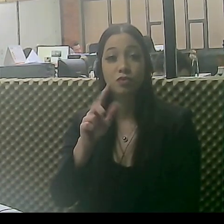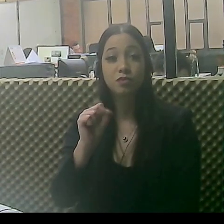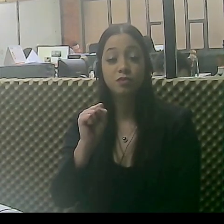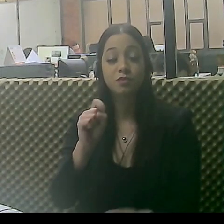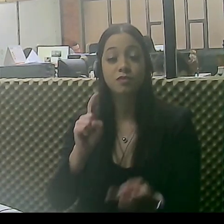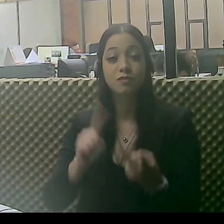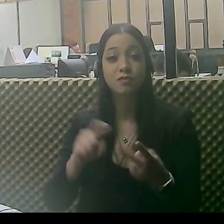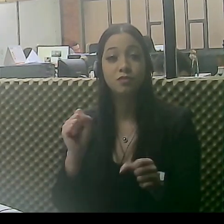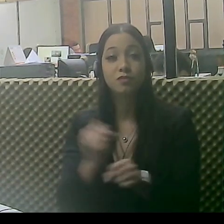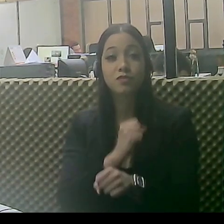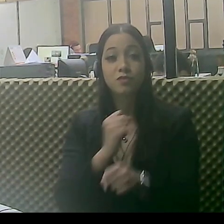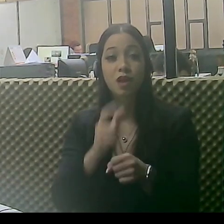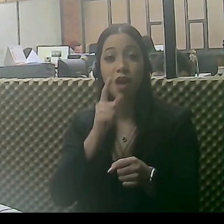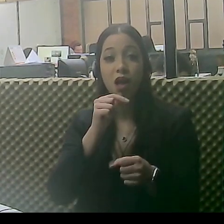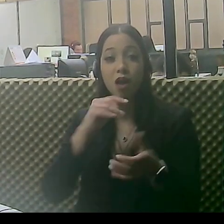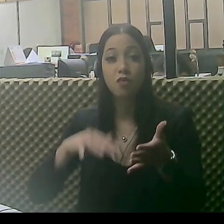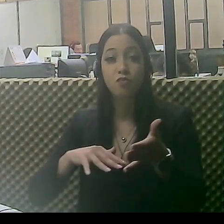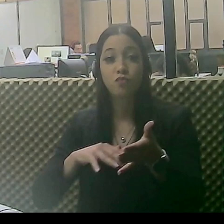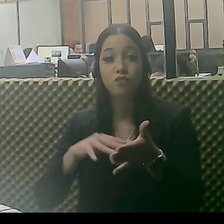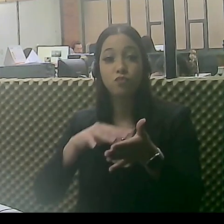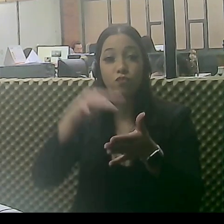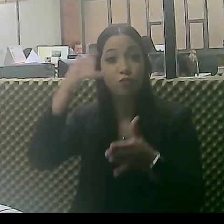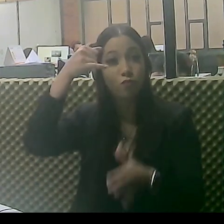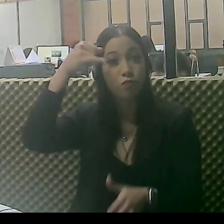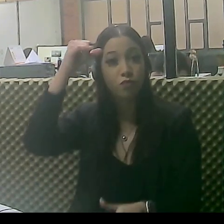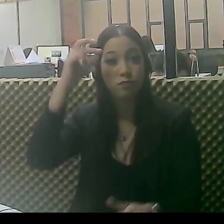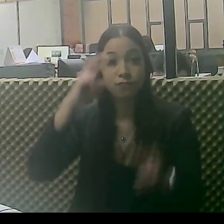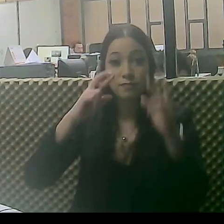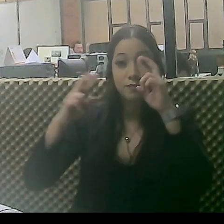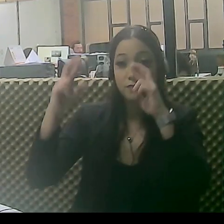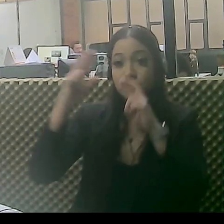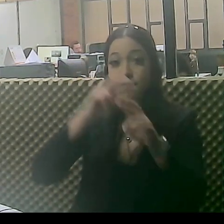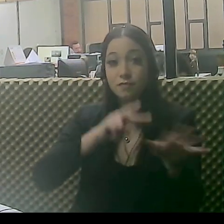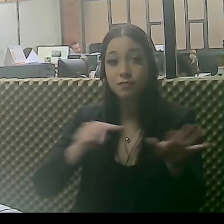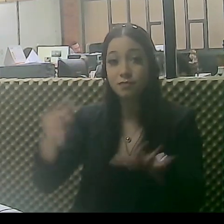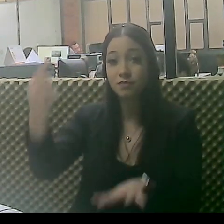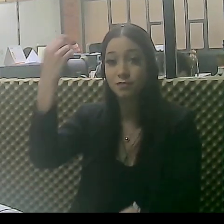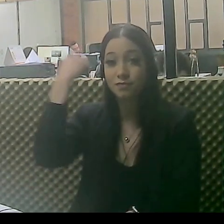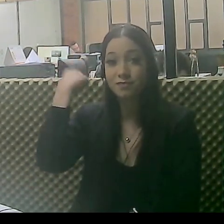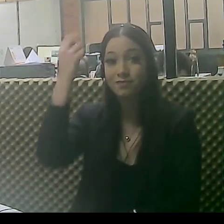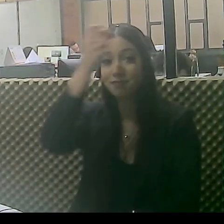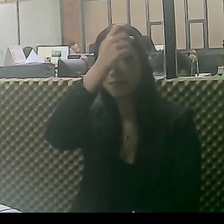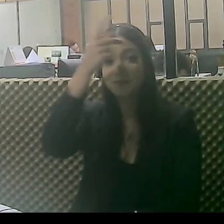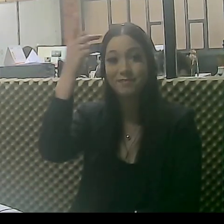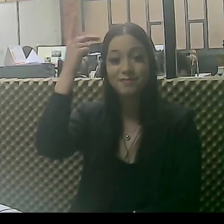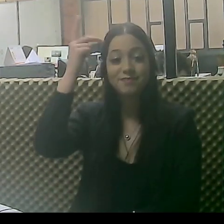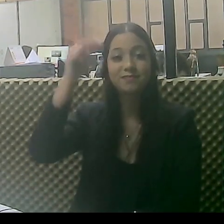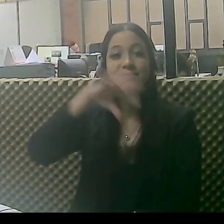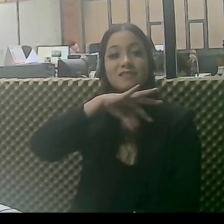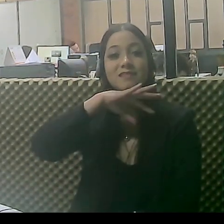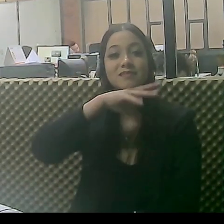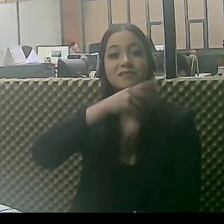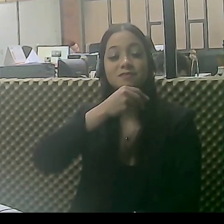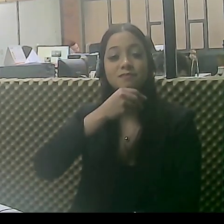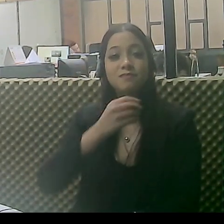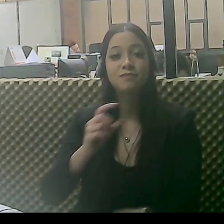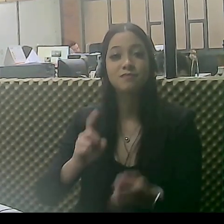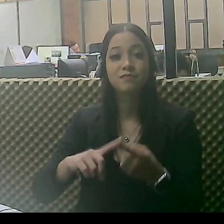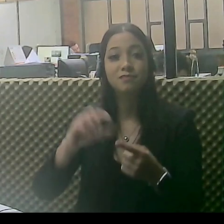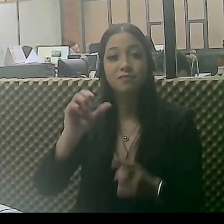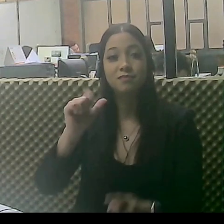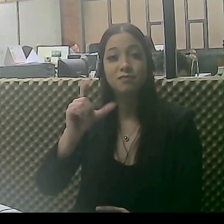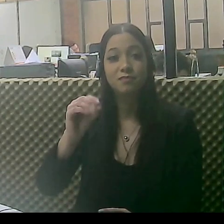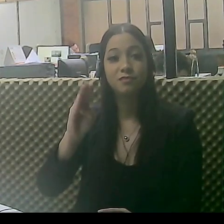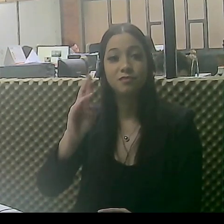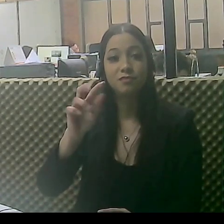a construção da represa do Camaro, que foram vistoriadas na última semana pelo prefeito Odelmo Leão. Na Aldo Borges, a duplicação